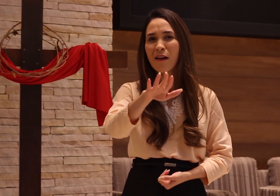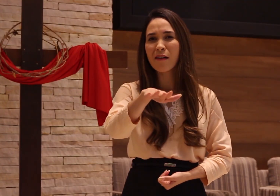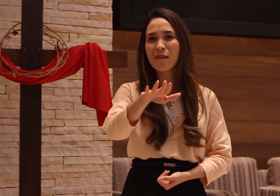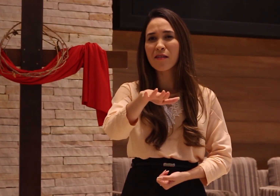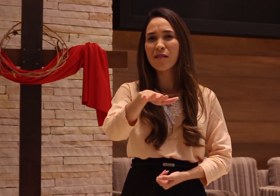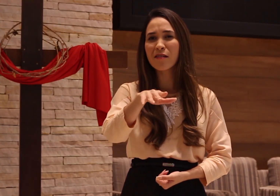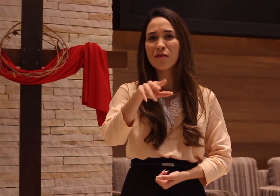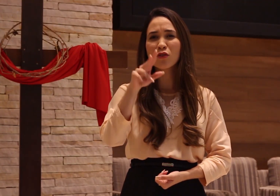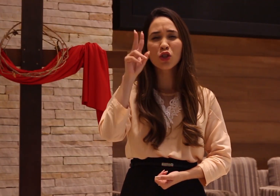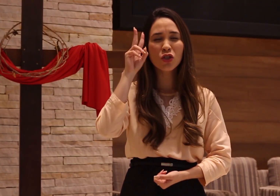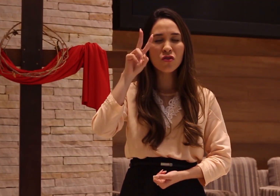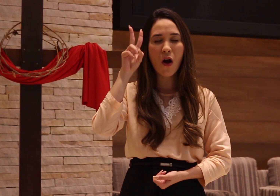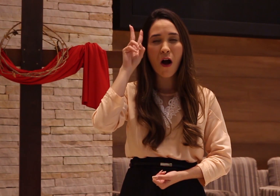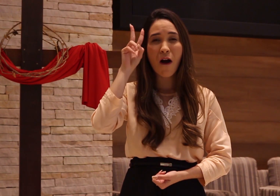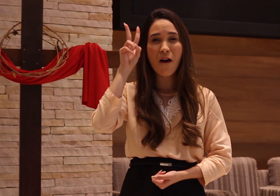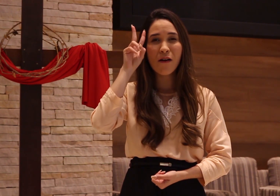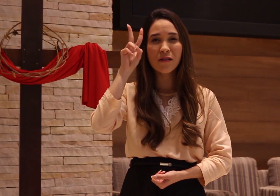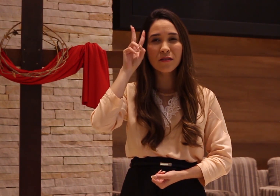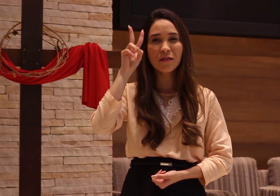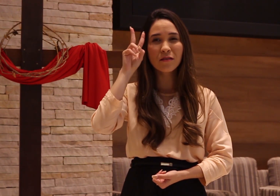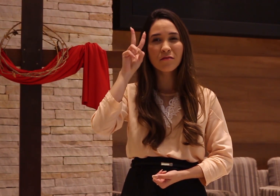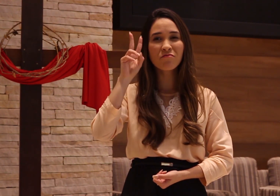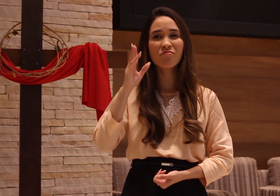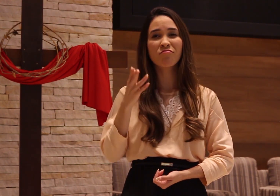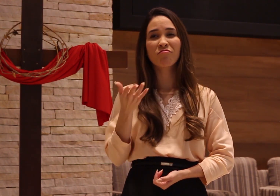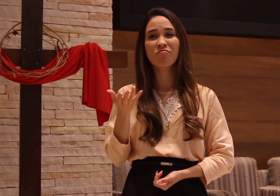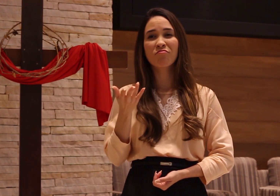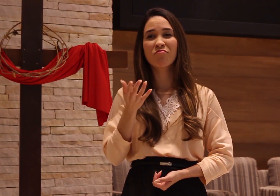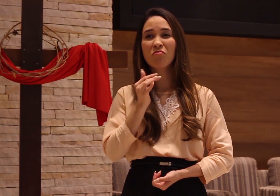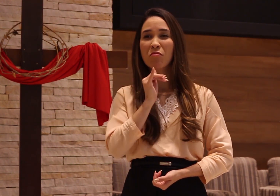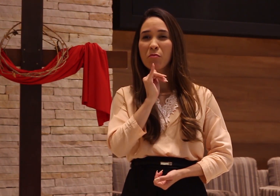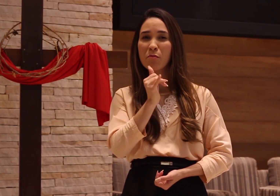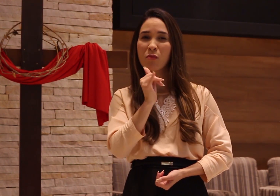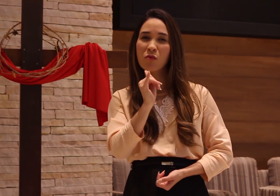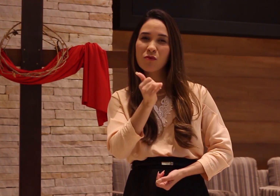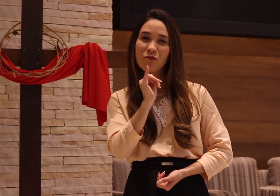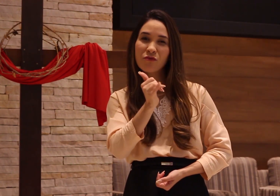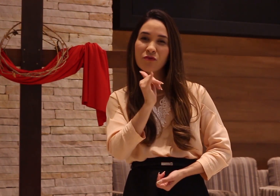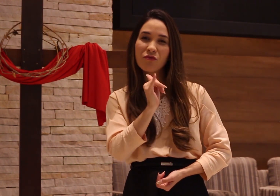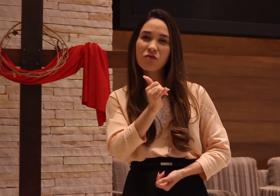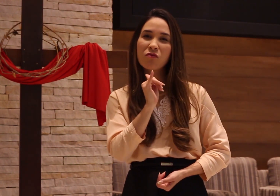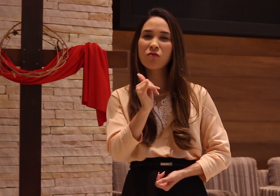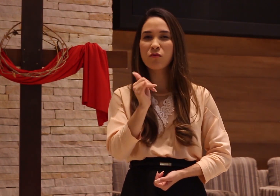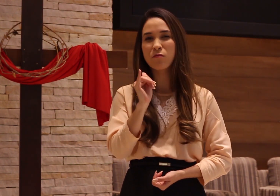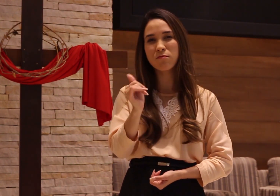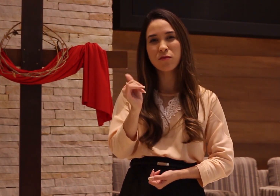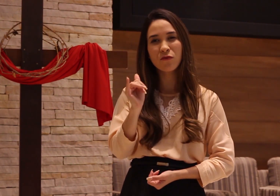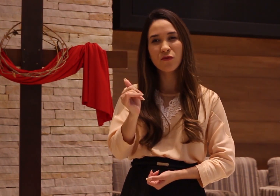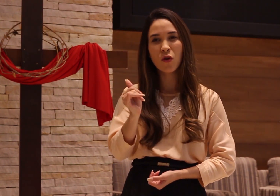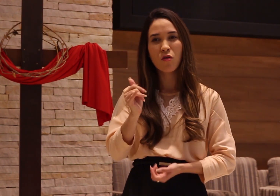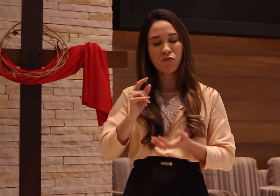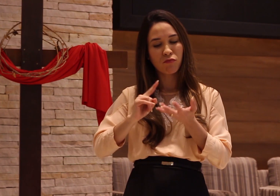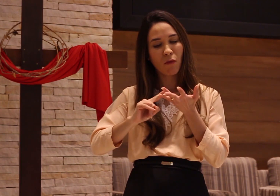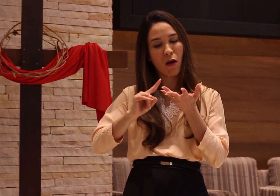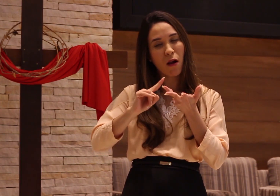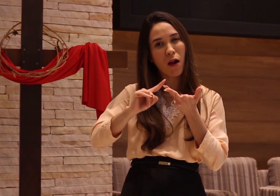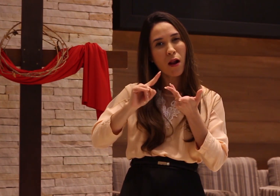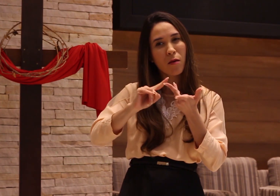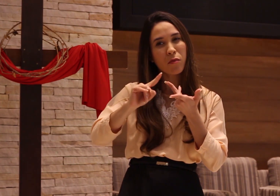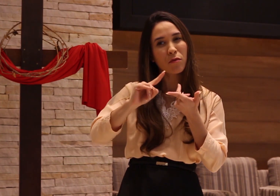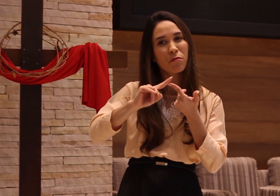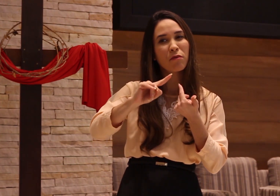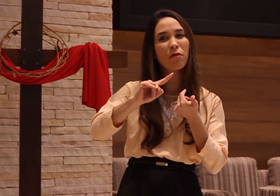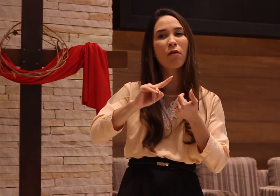Parece ser assim, tão simples de falar,